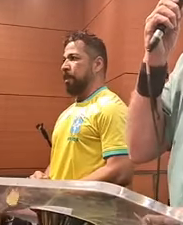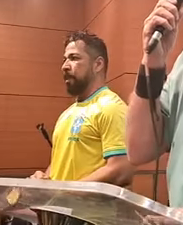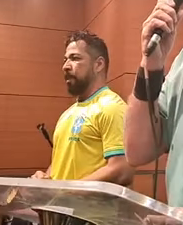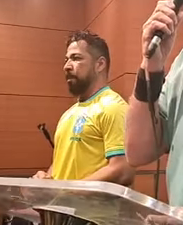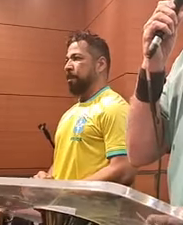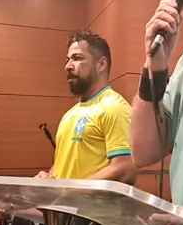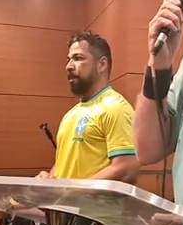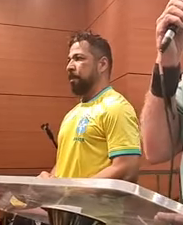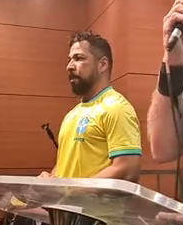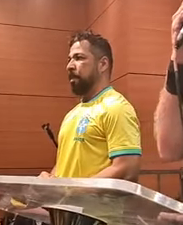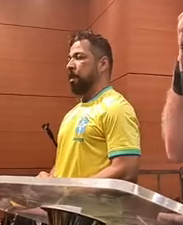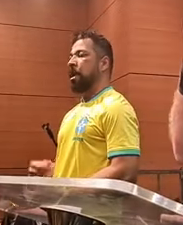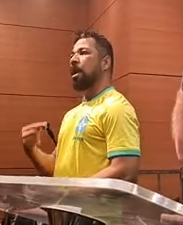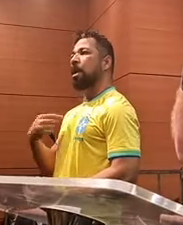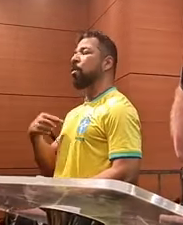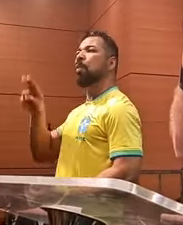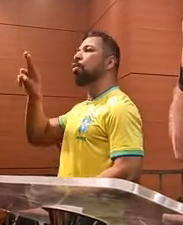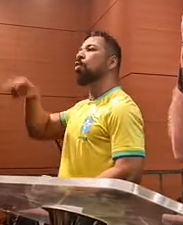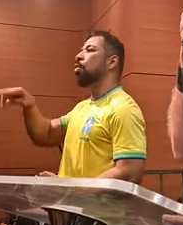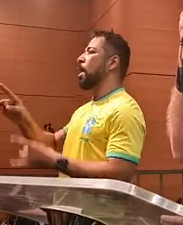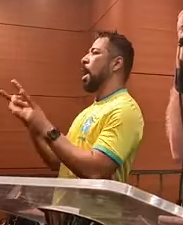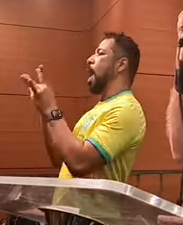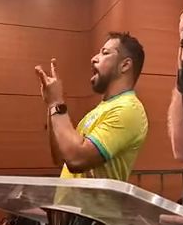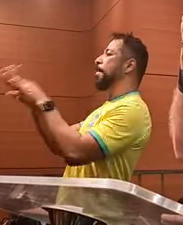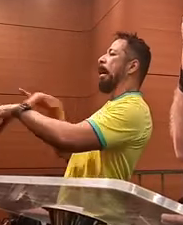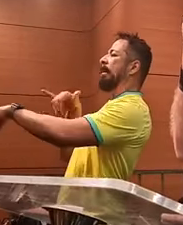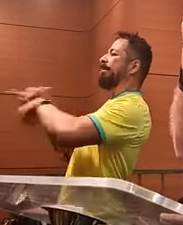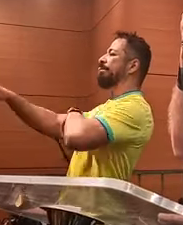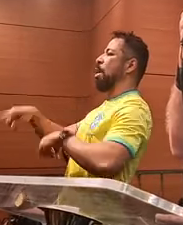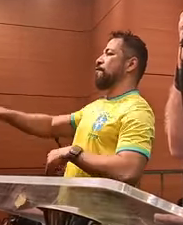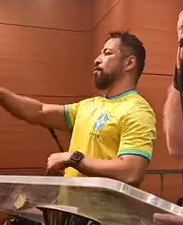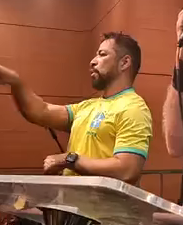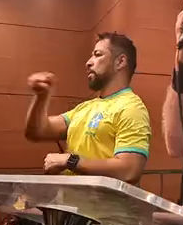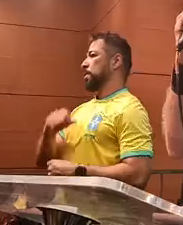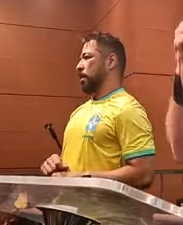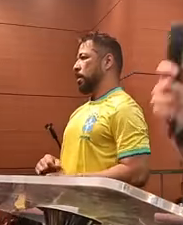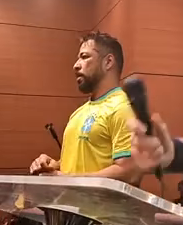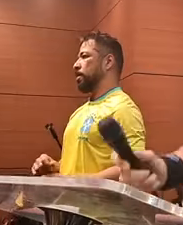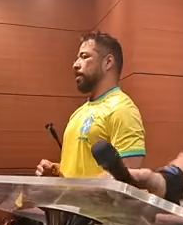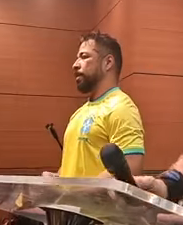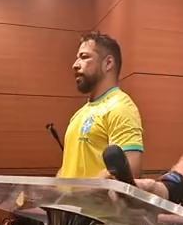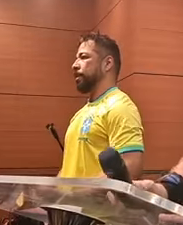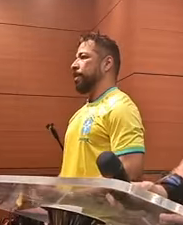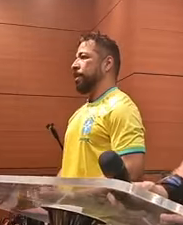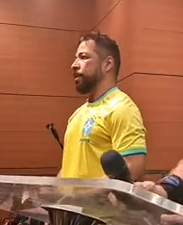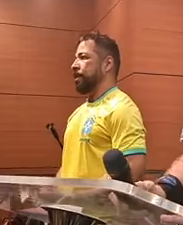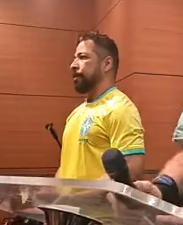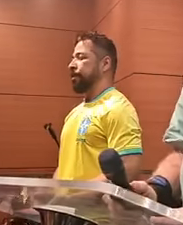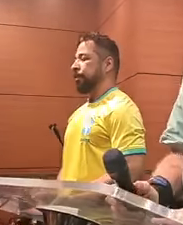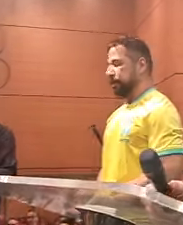Jamais eu abandonaria a vocês. E só Deus sabe.